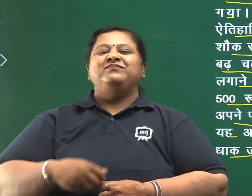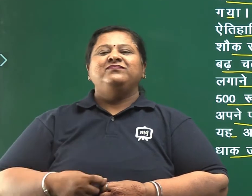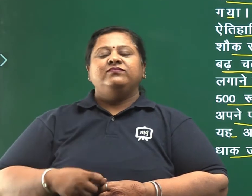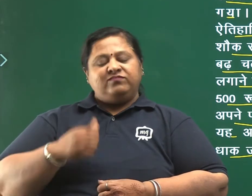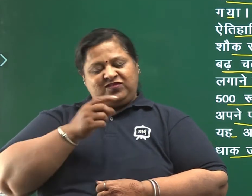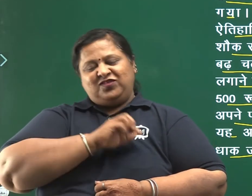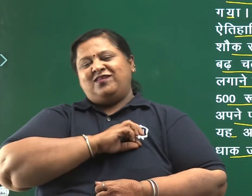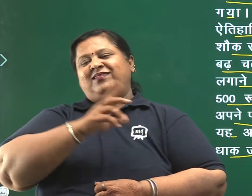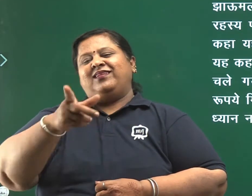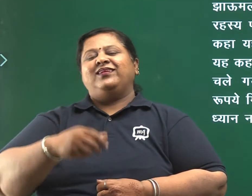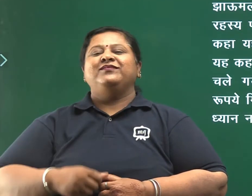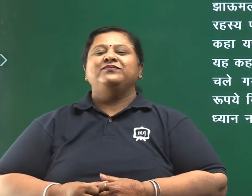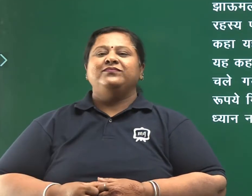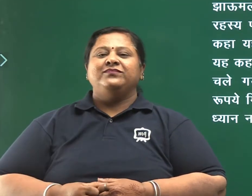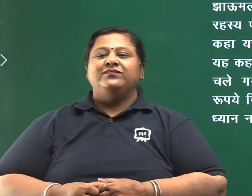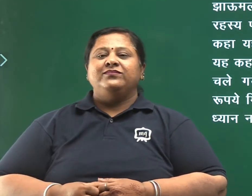चाहते थे।